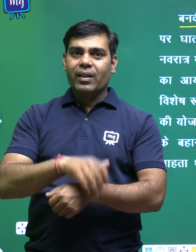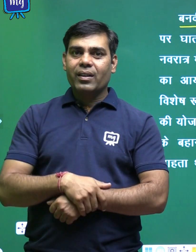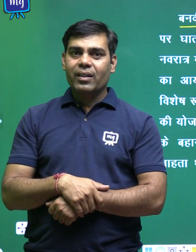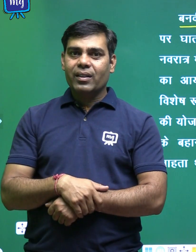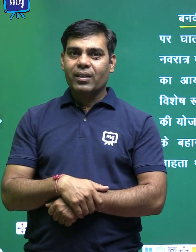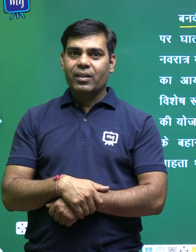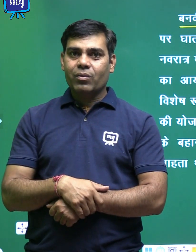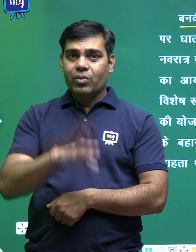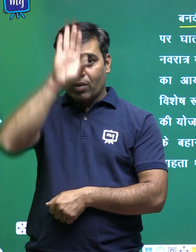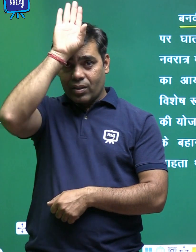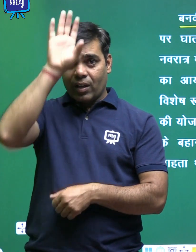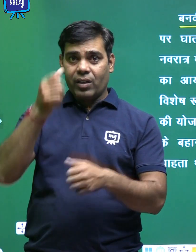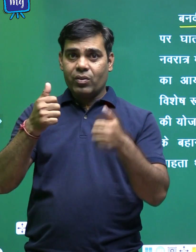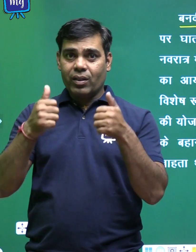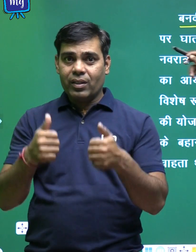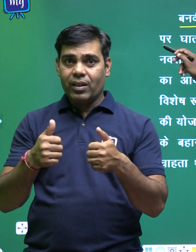राजगद्दी